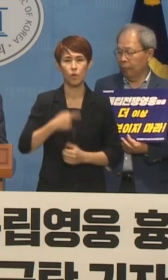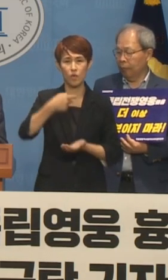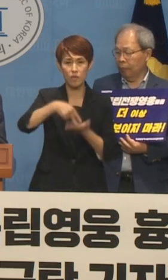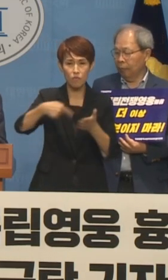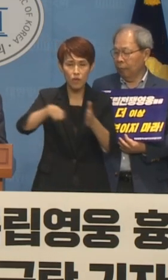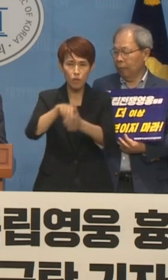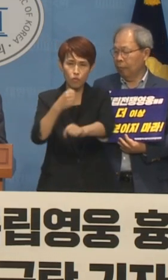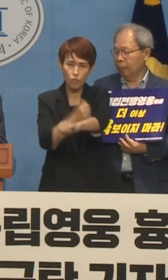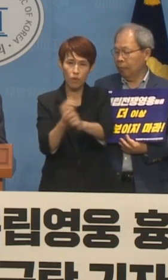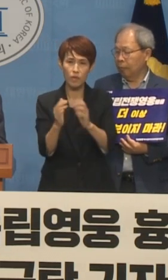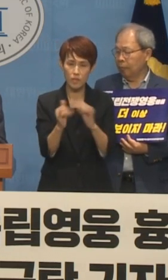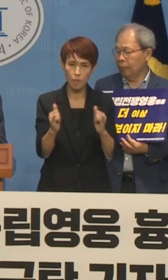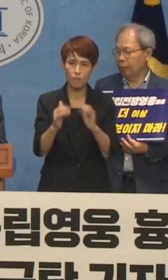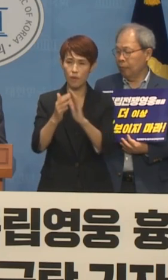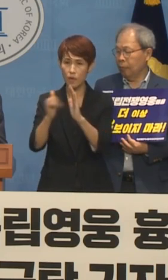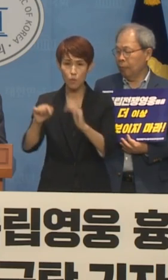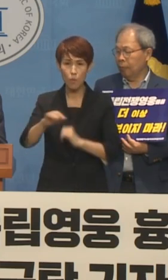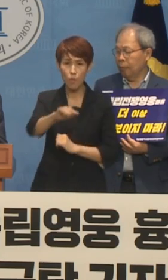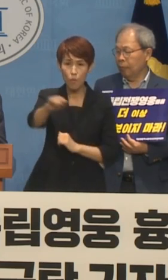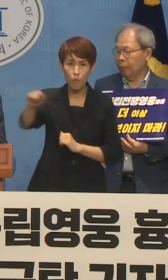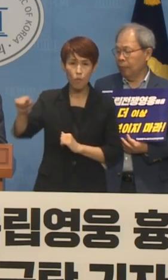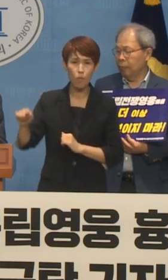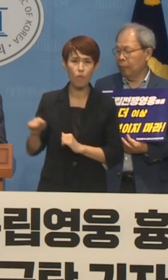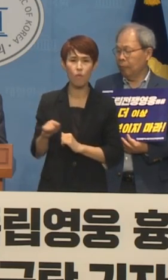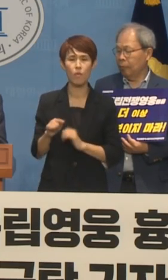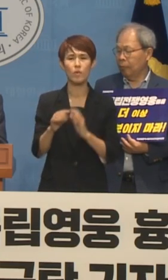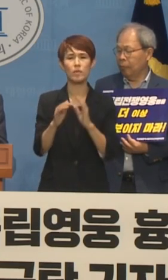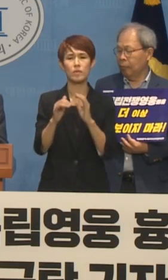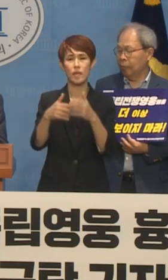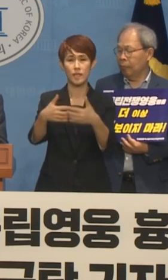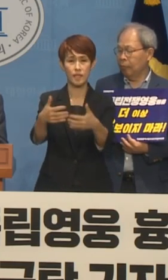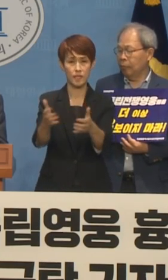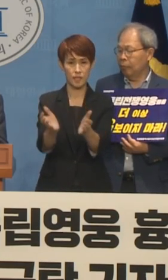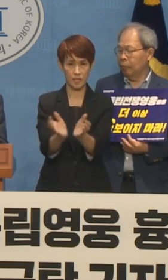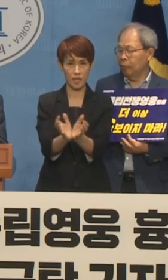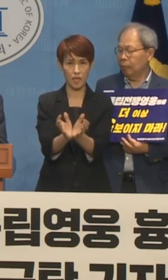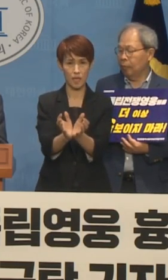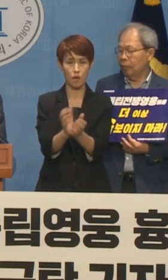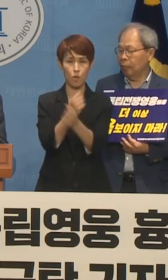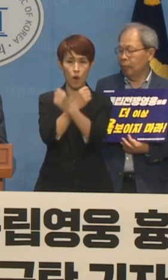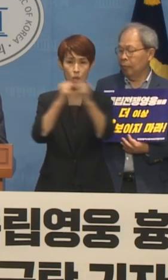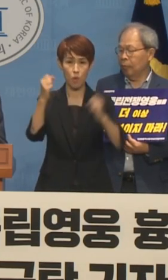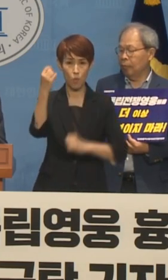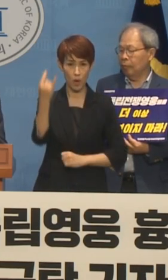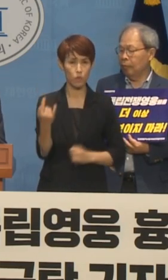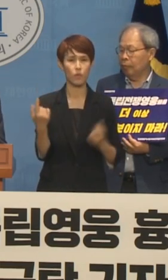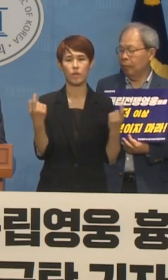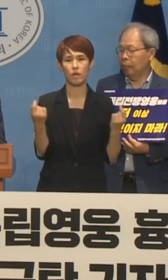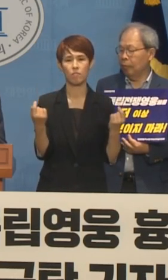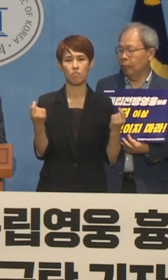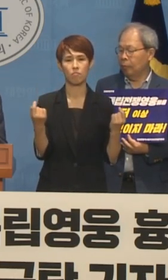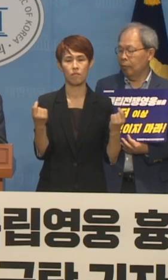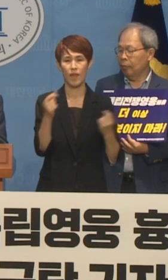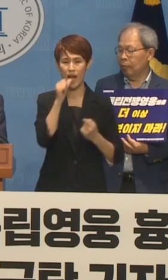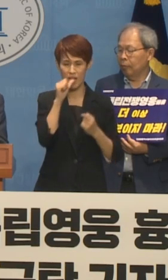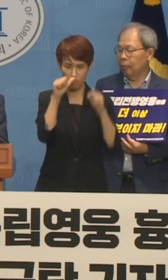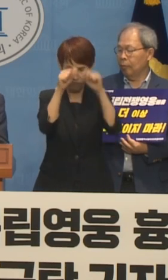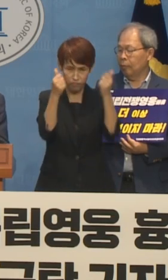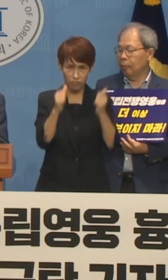독립유공자와 그 유족들로 구성된 공법단체 광복회도 흉상이